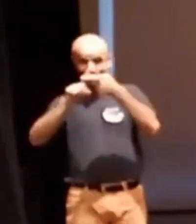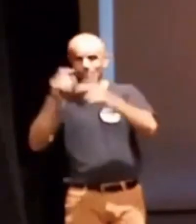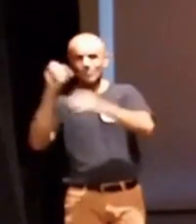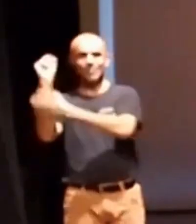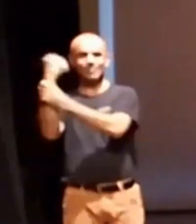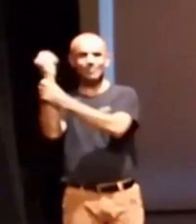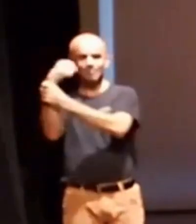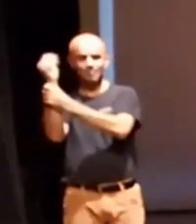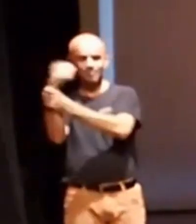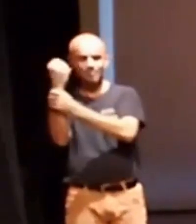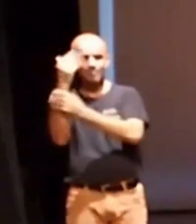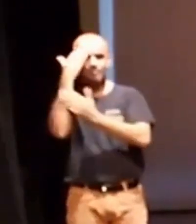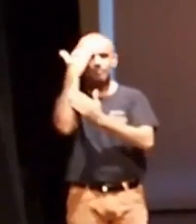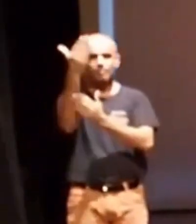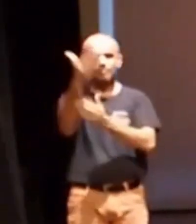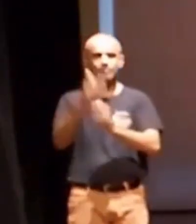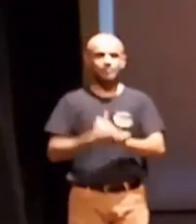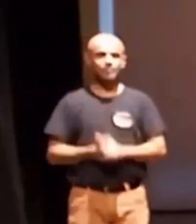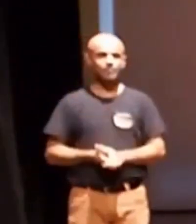Obrigada.